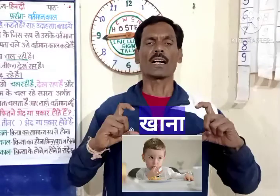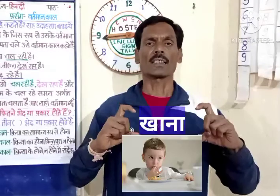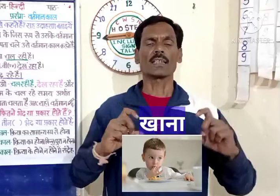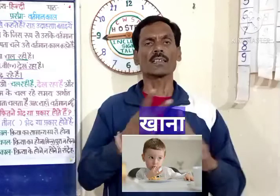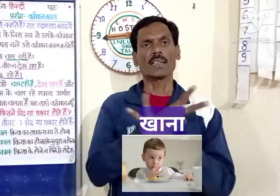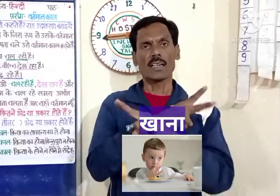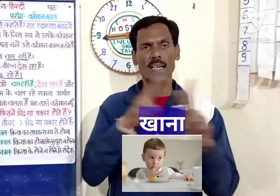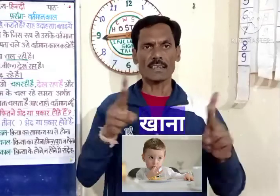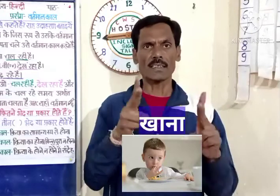खाना आदि